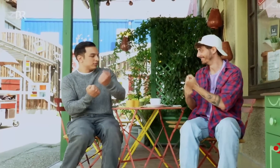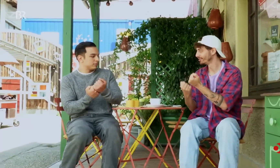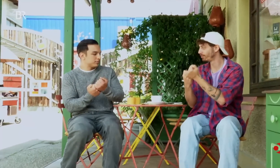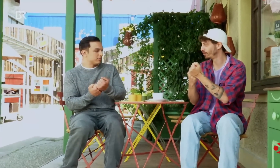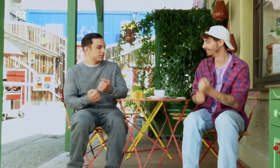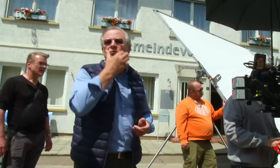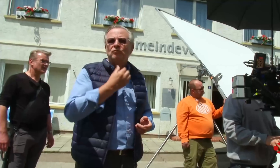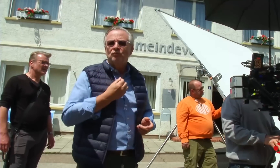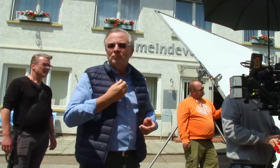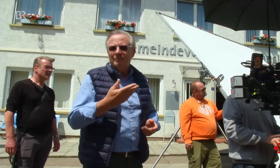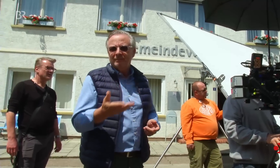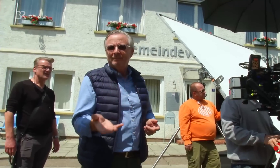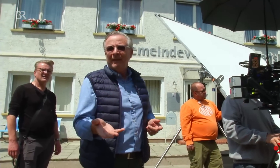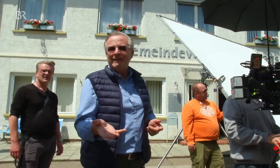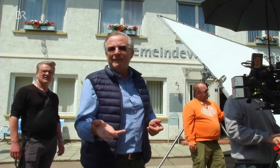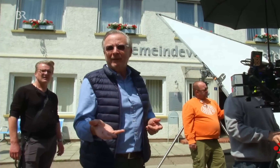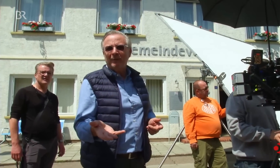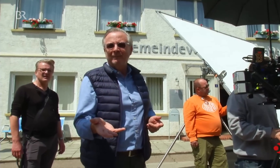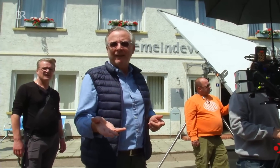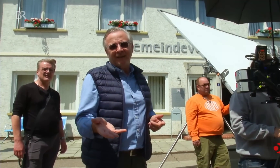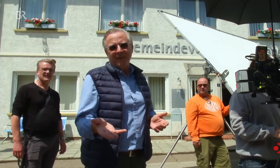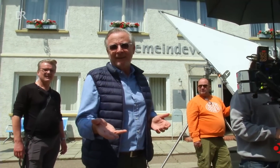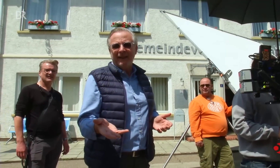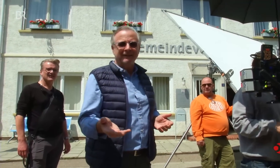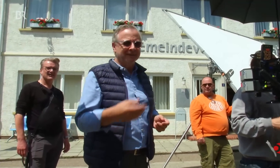Support. Herzlich willkommen, habe ich gelernt.